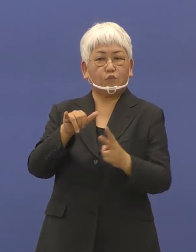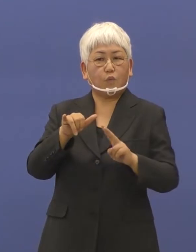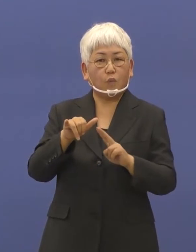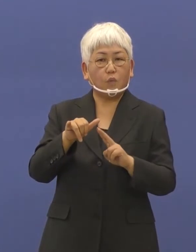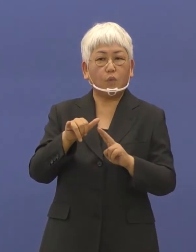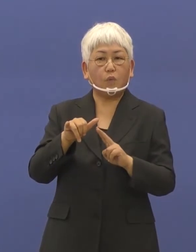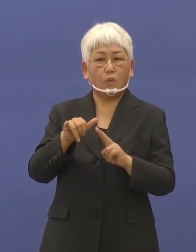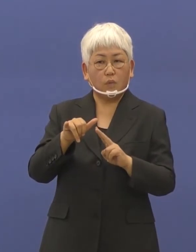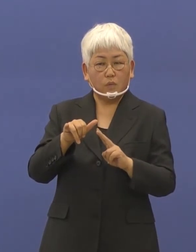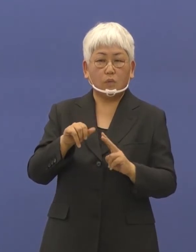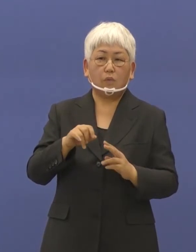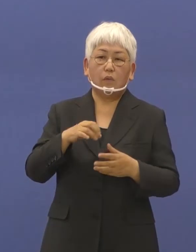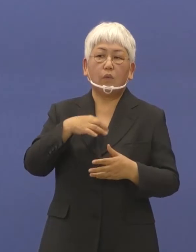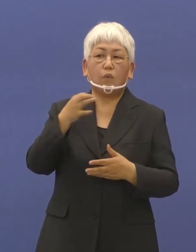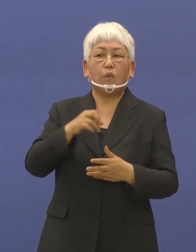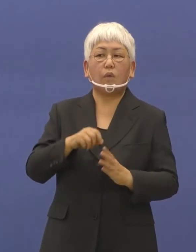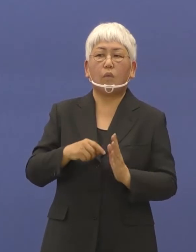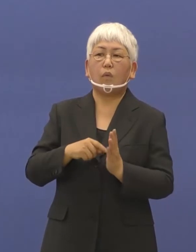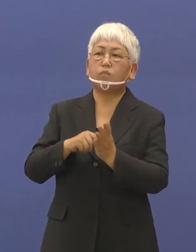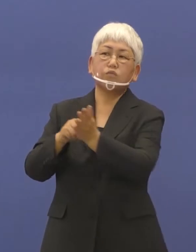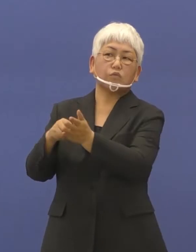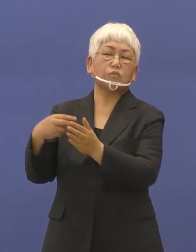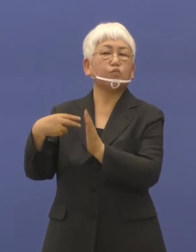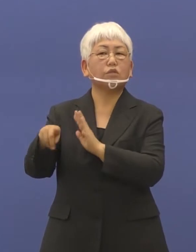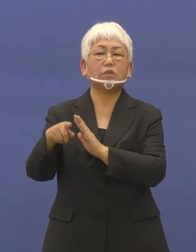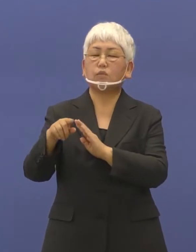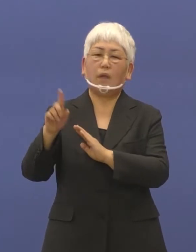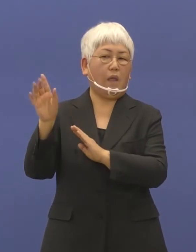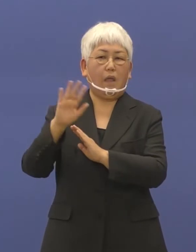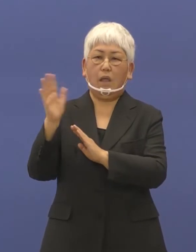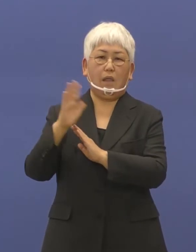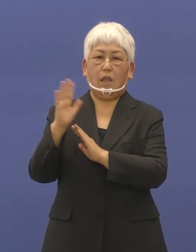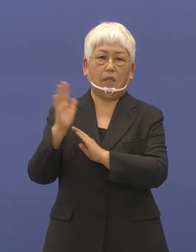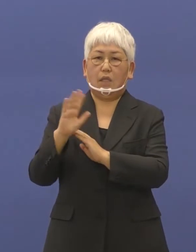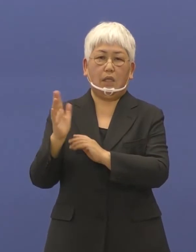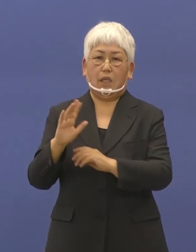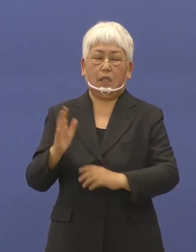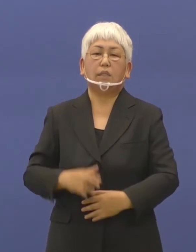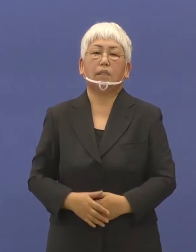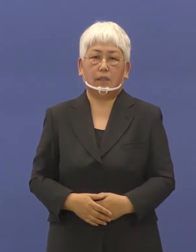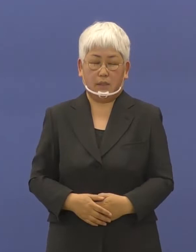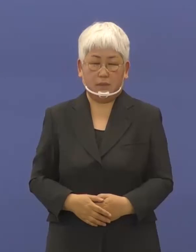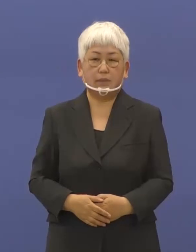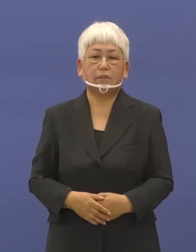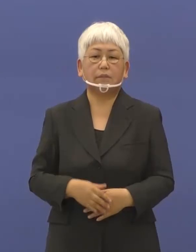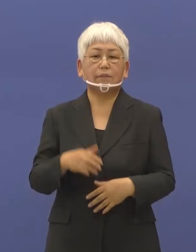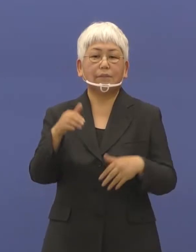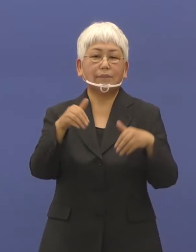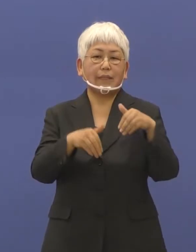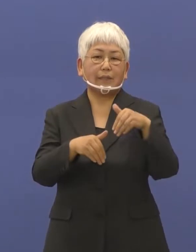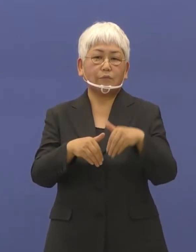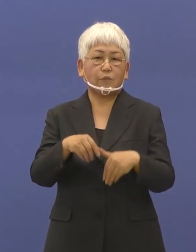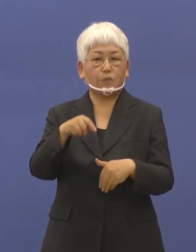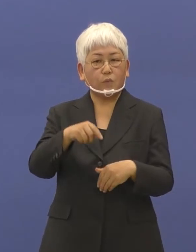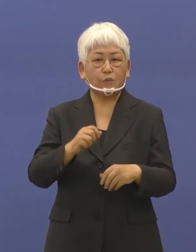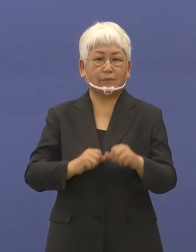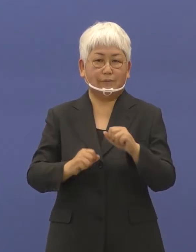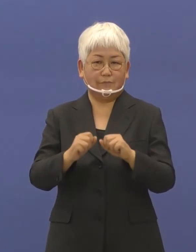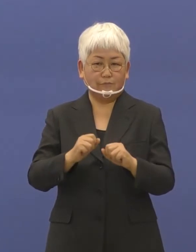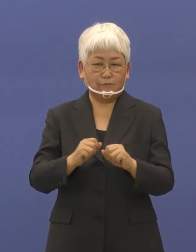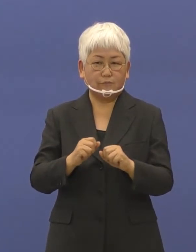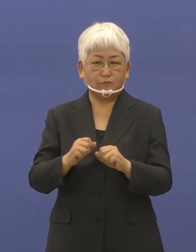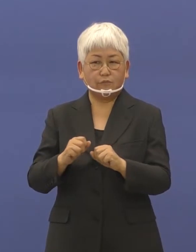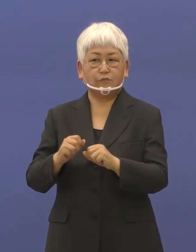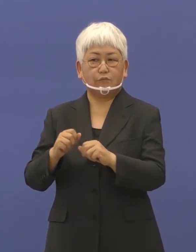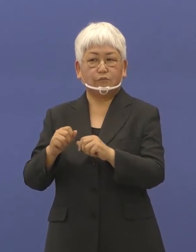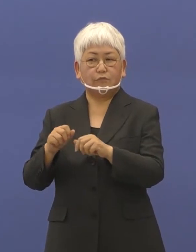を聞かないっていうのはデマだし、 選挙での政治的な自由と行政の